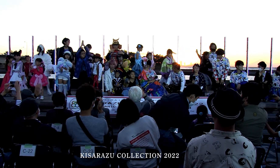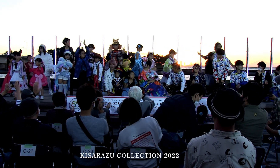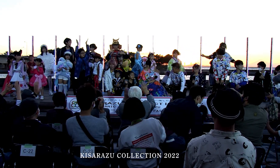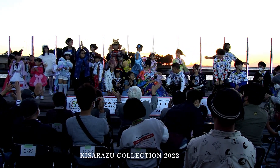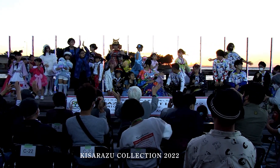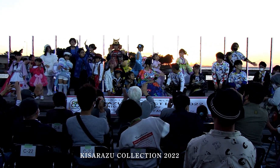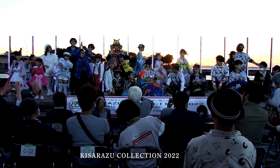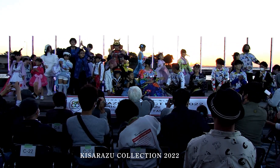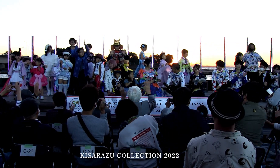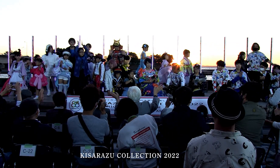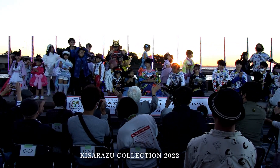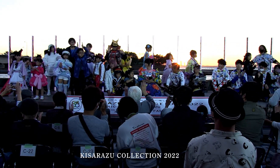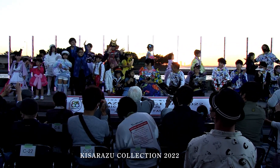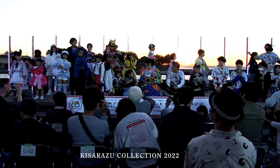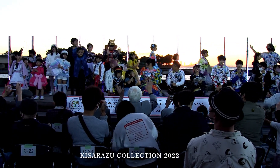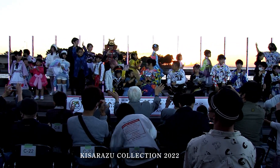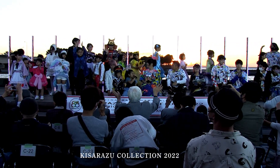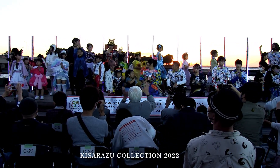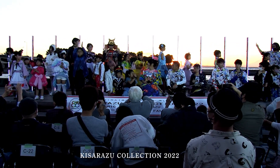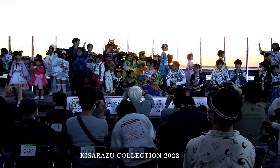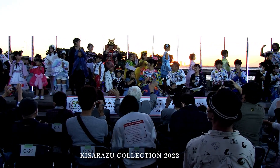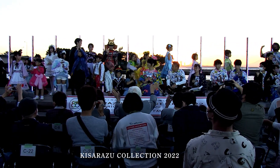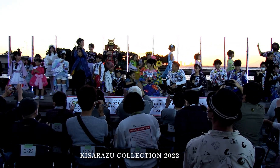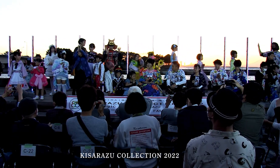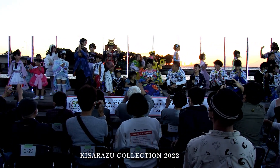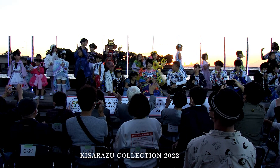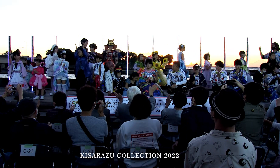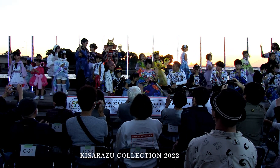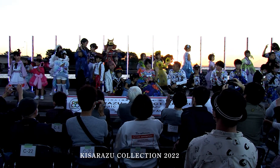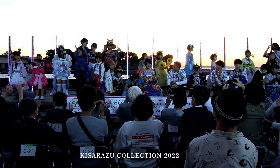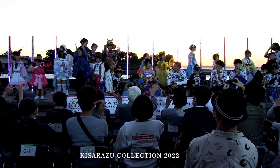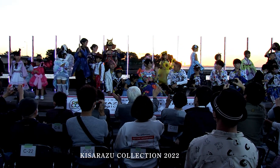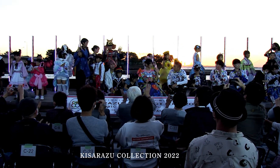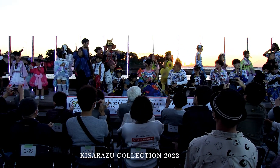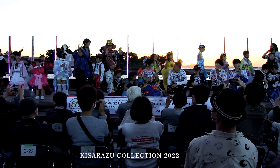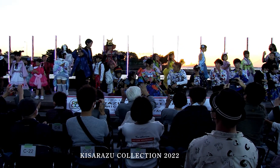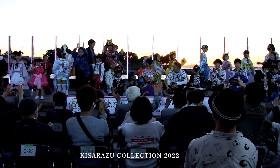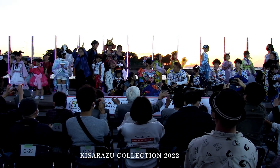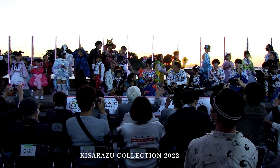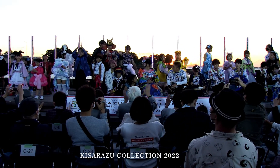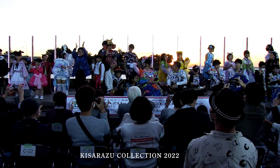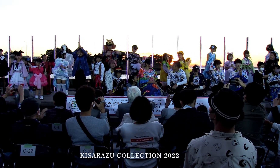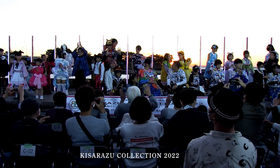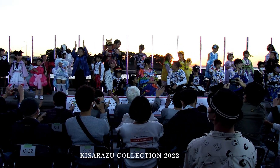車で君の待つ駅まで